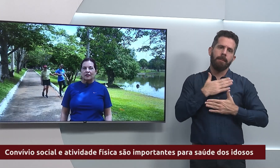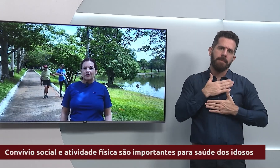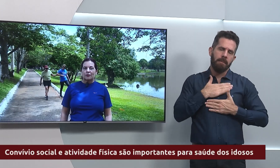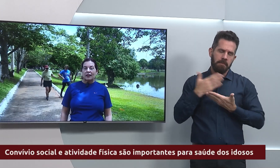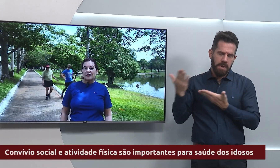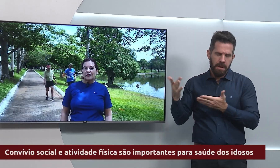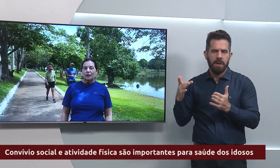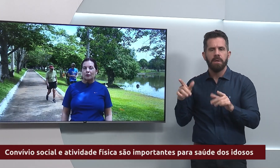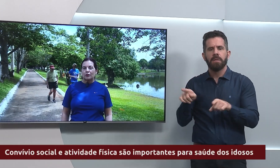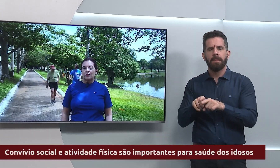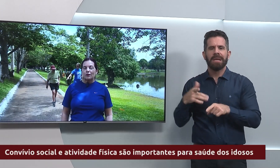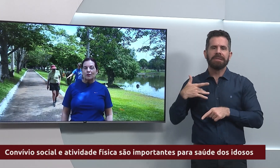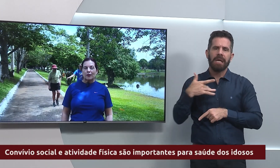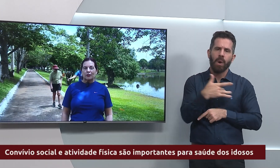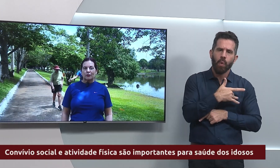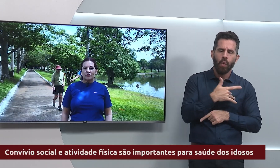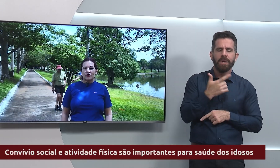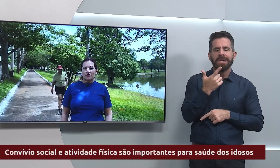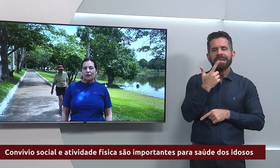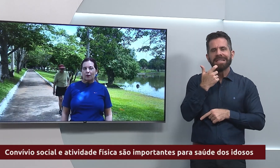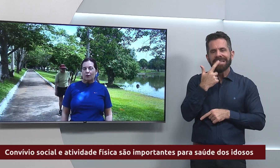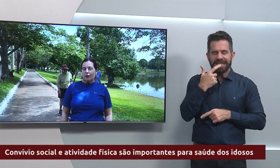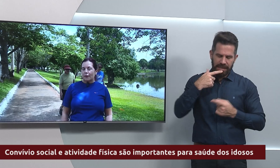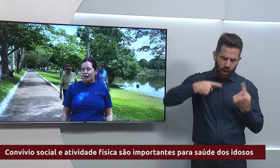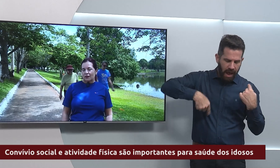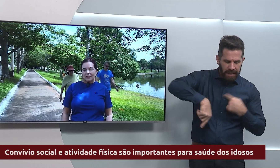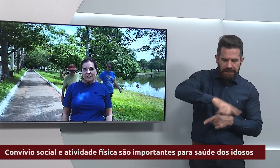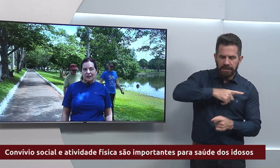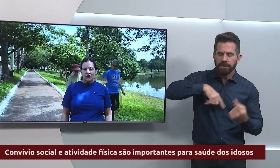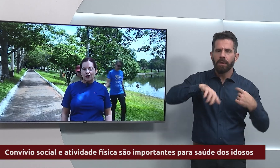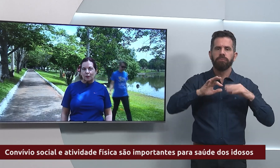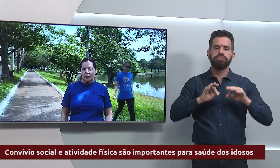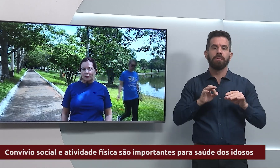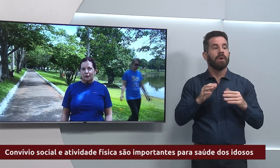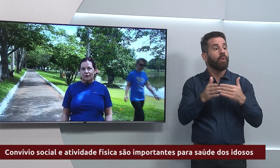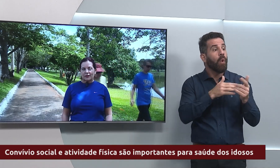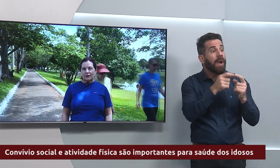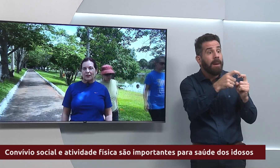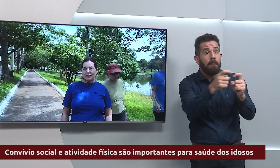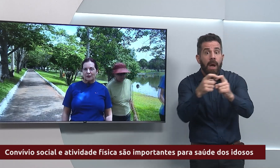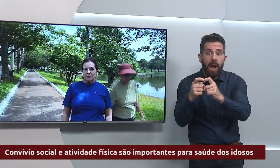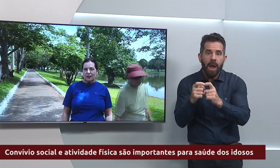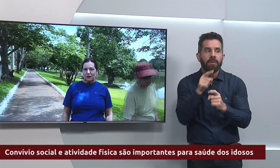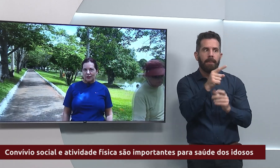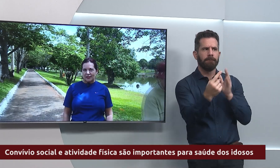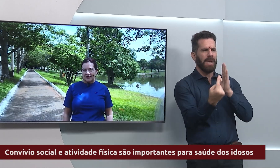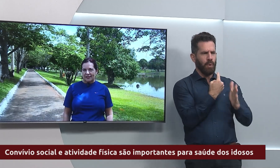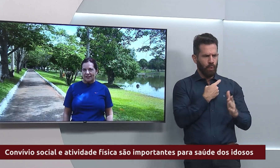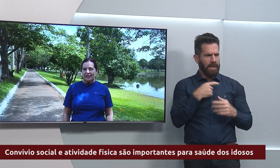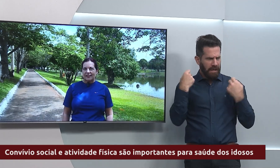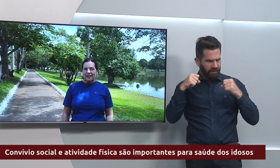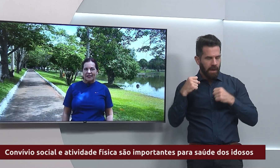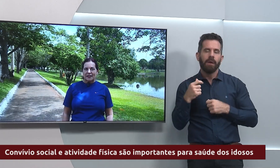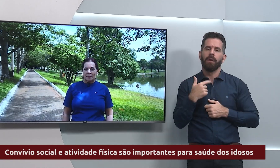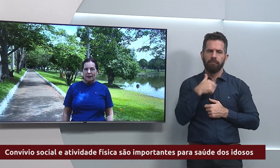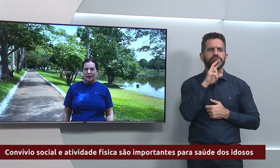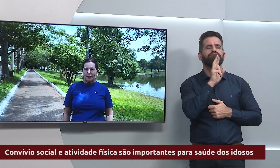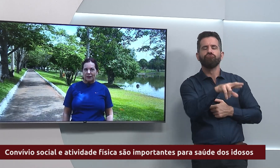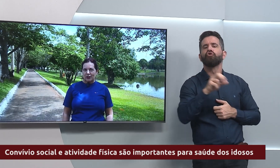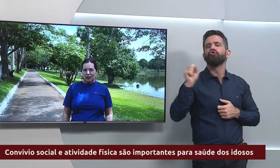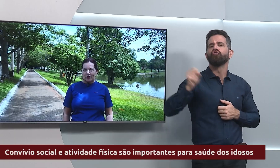saúde, né, a circulação. E todos os médicos, quando a gente vai, qualquer médico que seja, ele já pergunta: você faz atividade física? Essa é